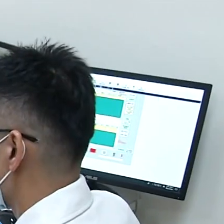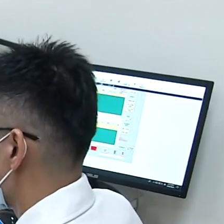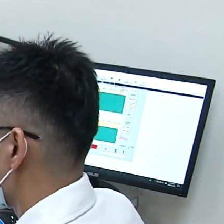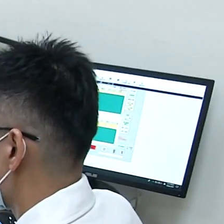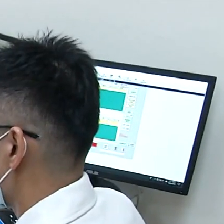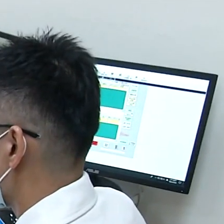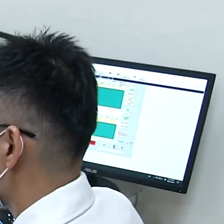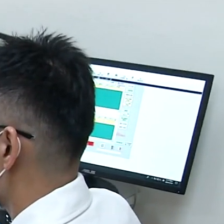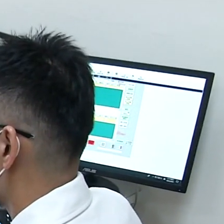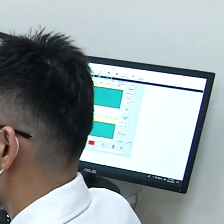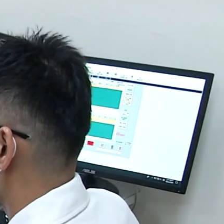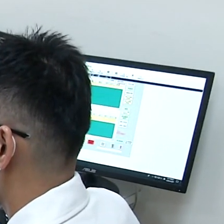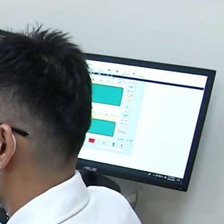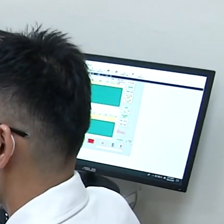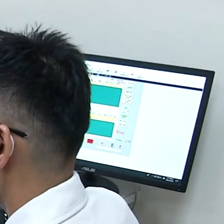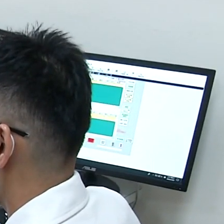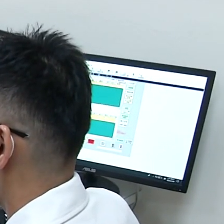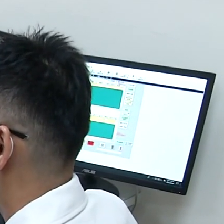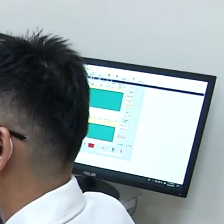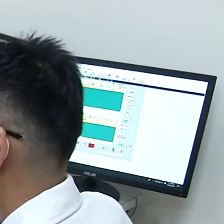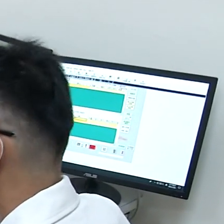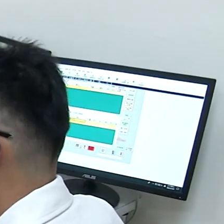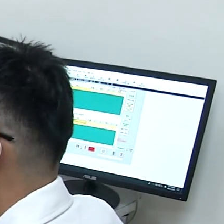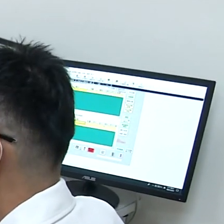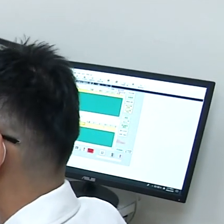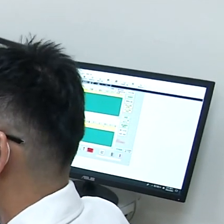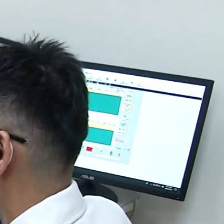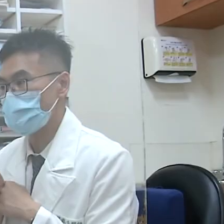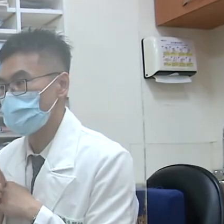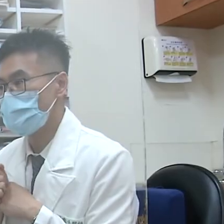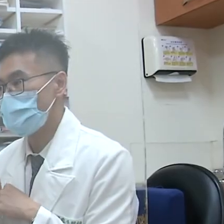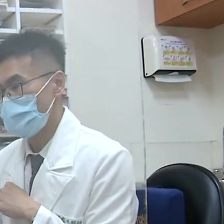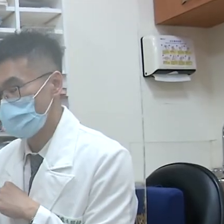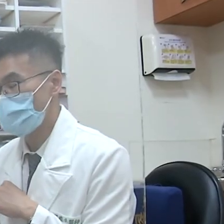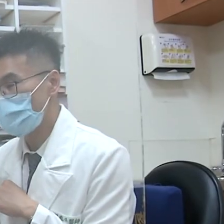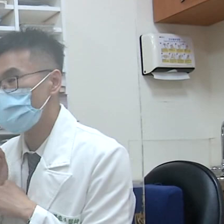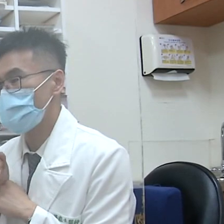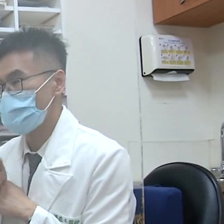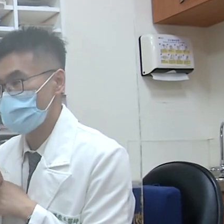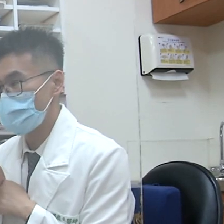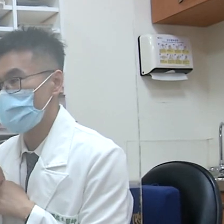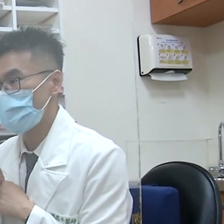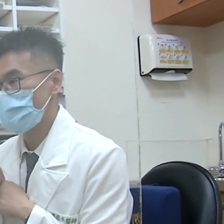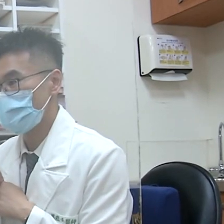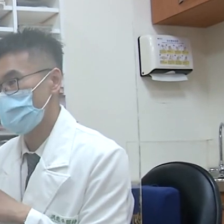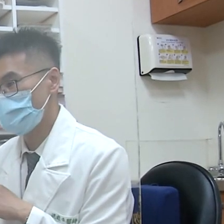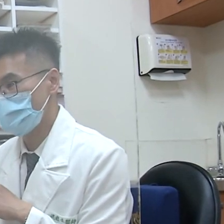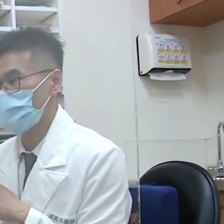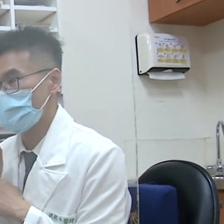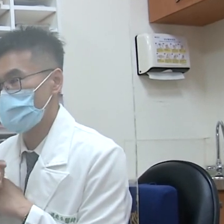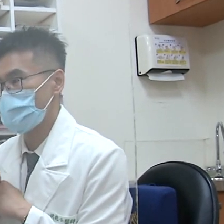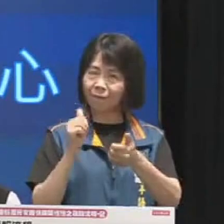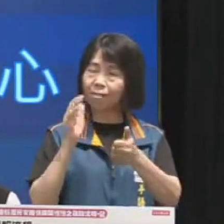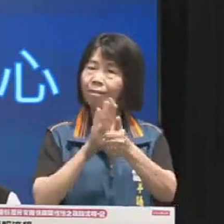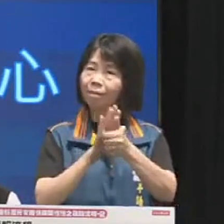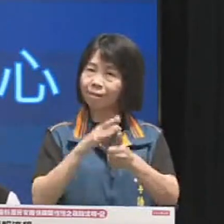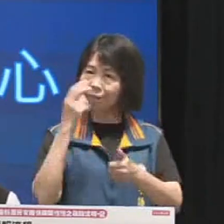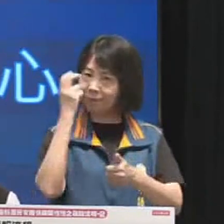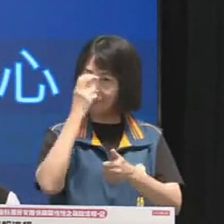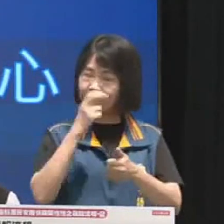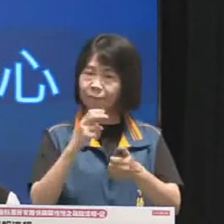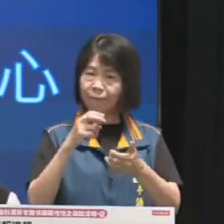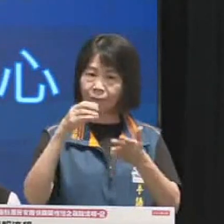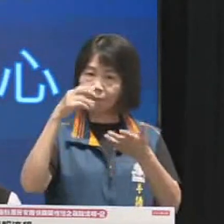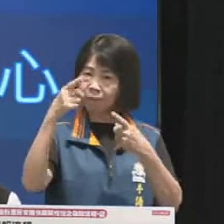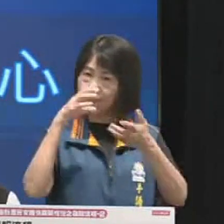视讯诊查后，开立医嘱并取药，缓解感染民众的不舒服症状。 在我们花莲呢，有这个视讯诊查